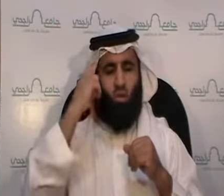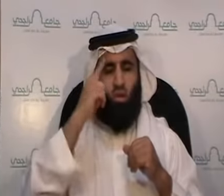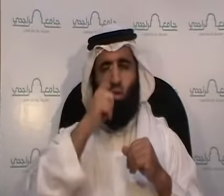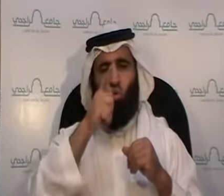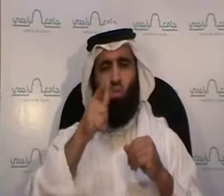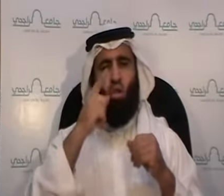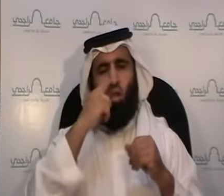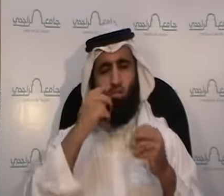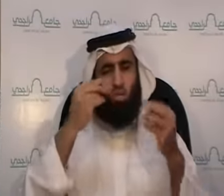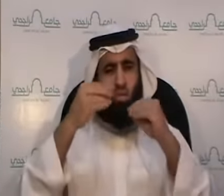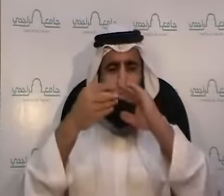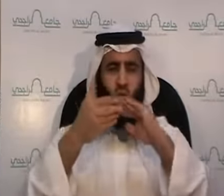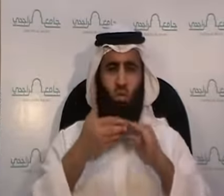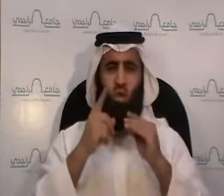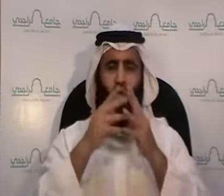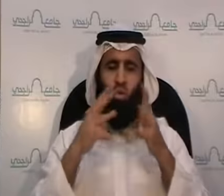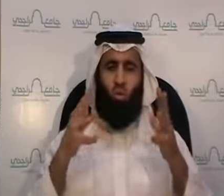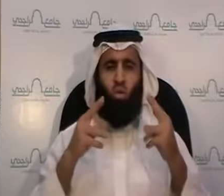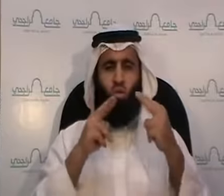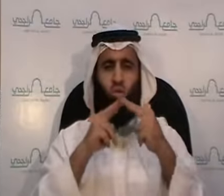يزدكم، ولذكر الله أكبر، والله يعلم ما تصنعون.